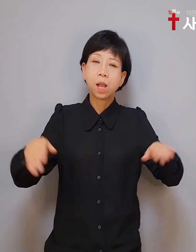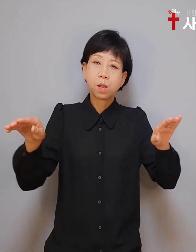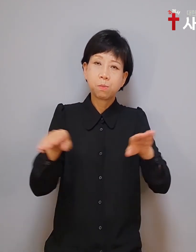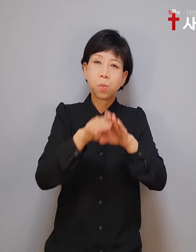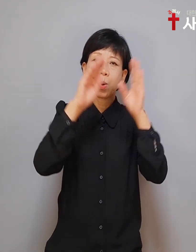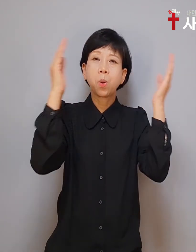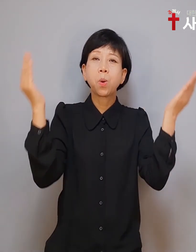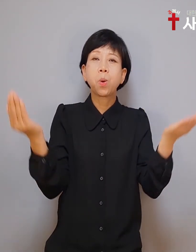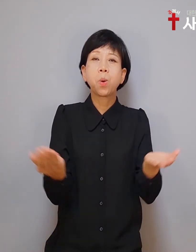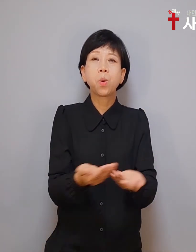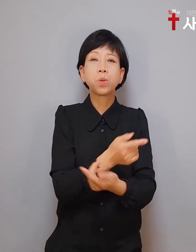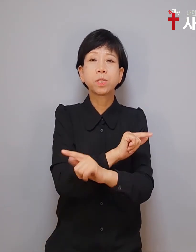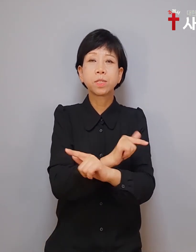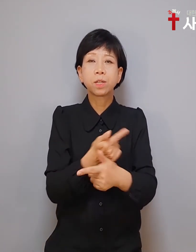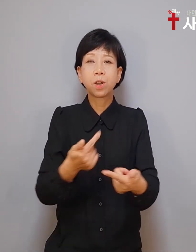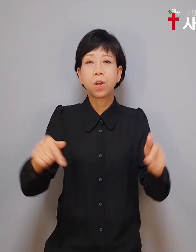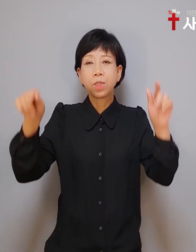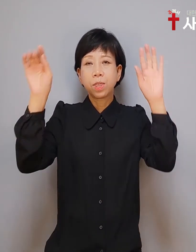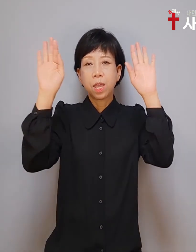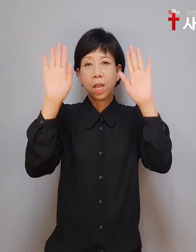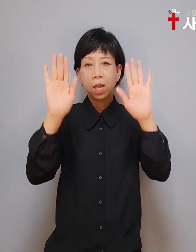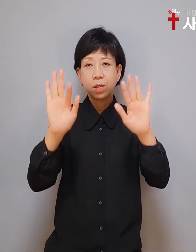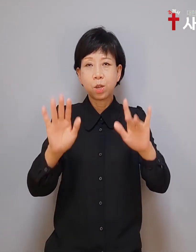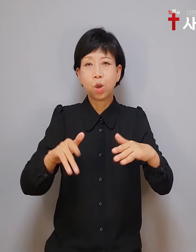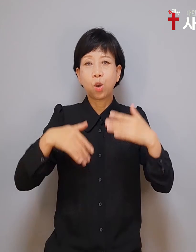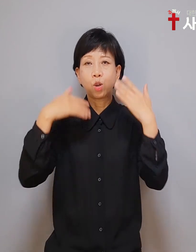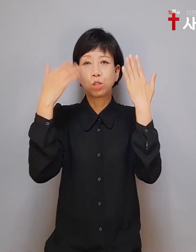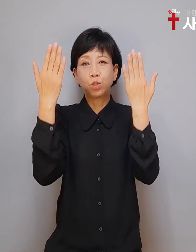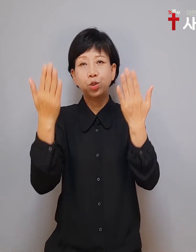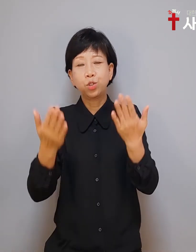일용할 모든 것